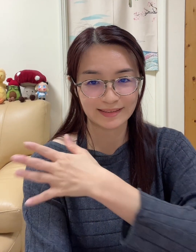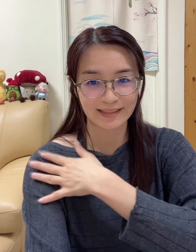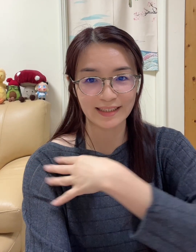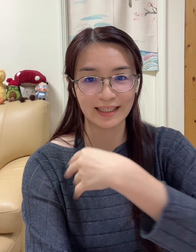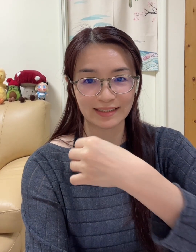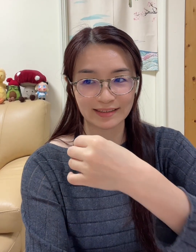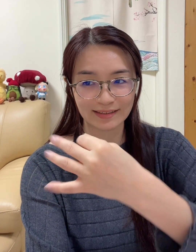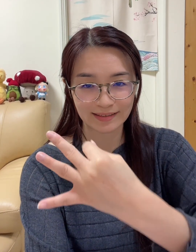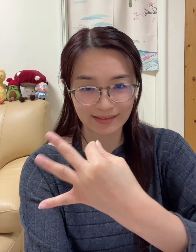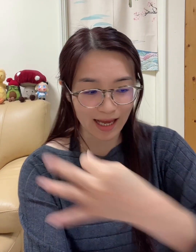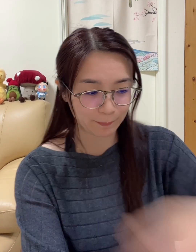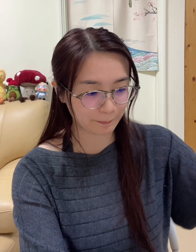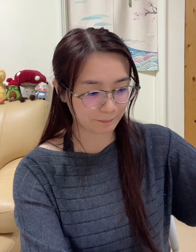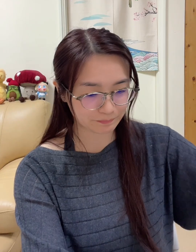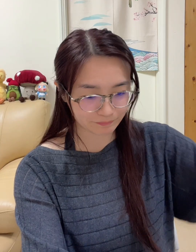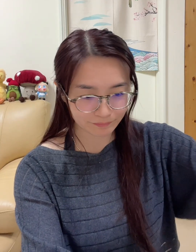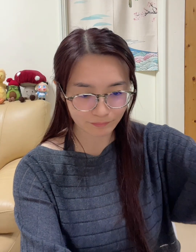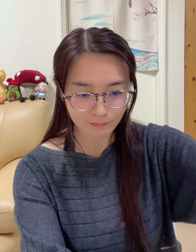星期三、